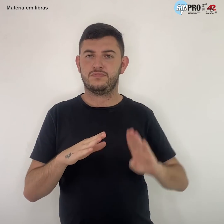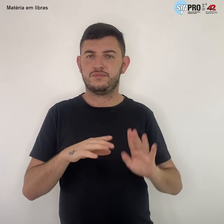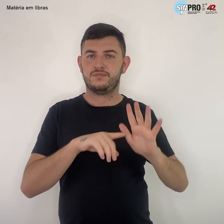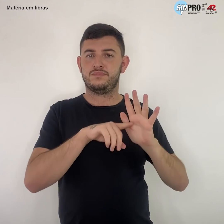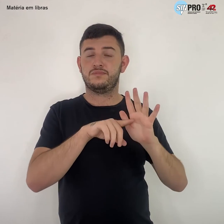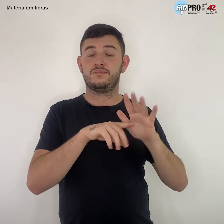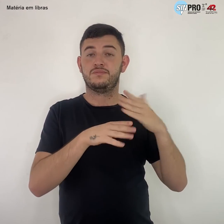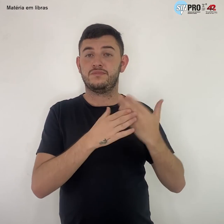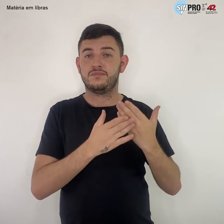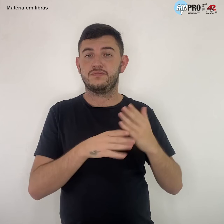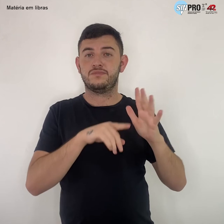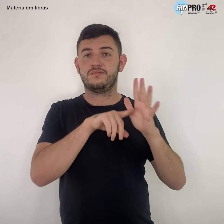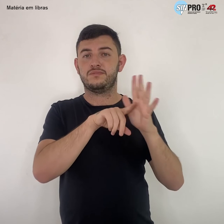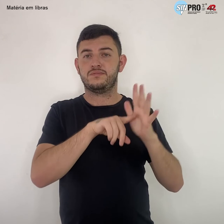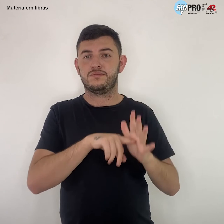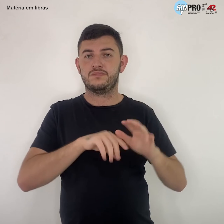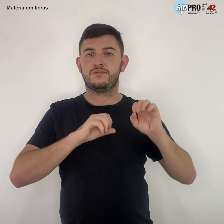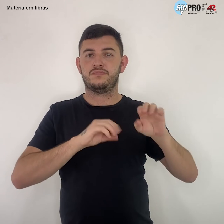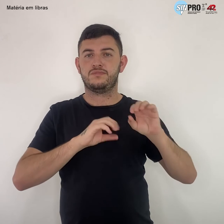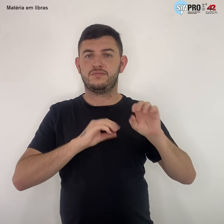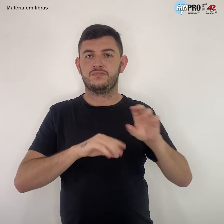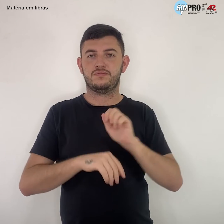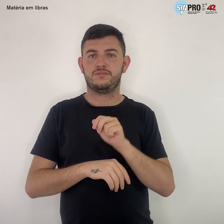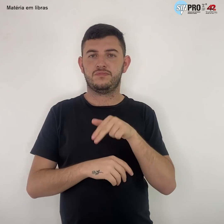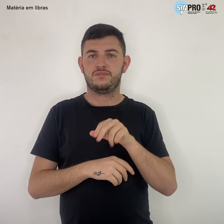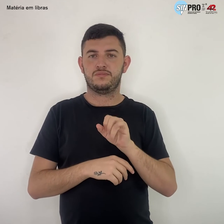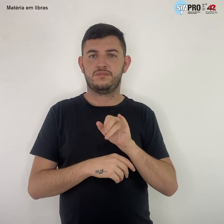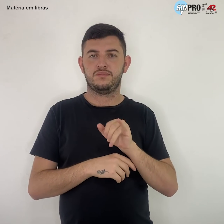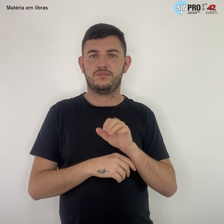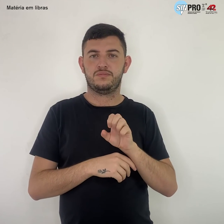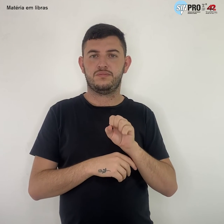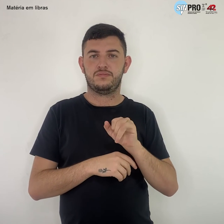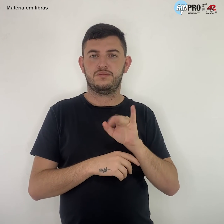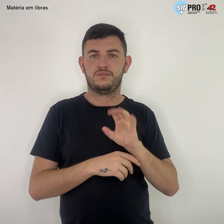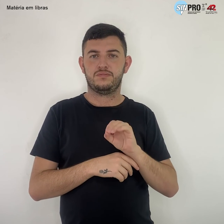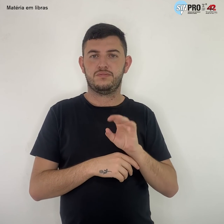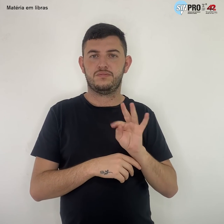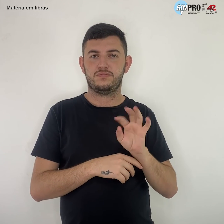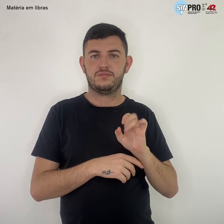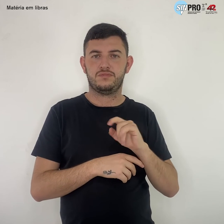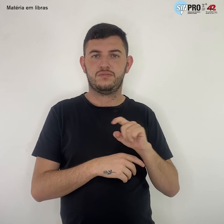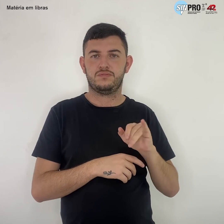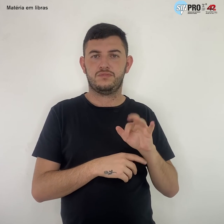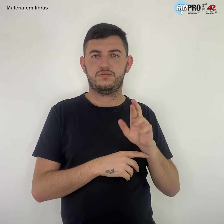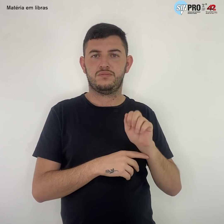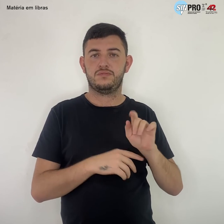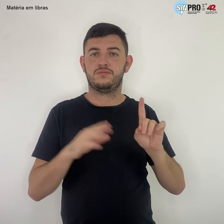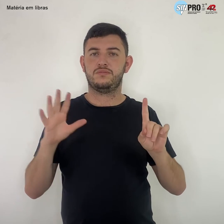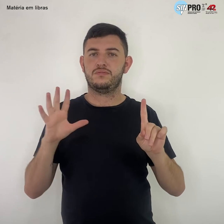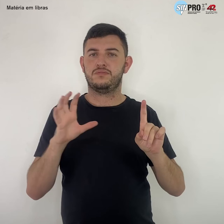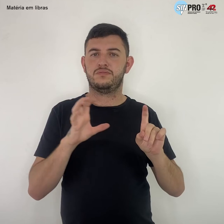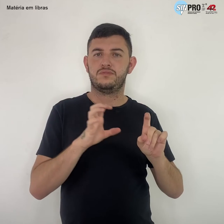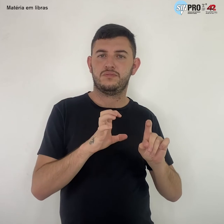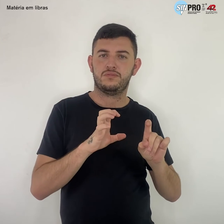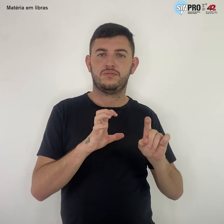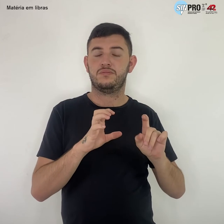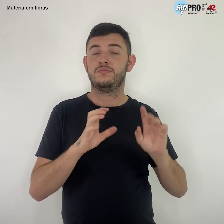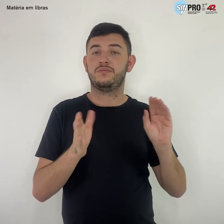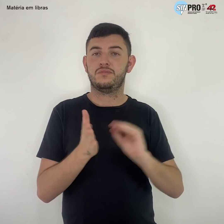e Pesquisas Educacionais, Anísio Teixeira, de assédio moral e incompetência. Como